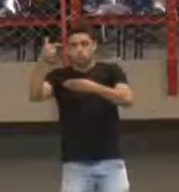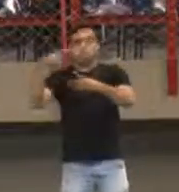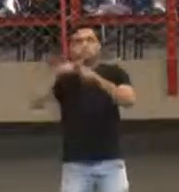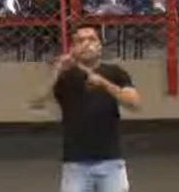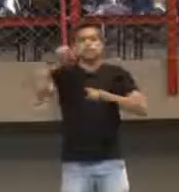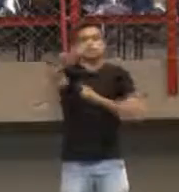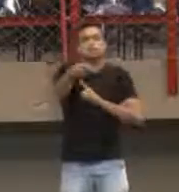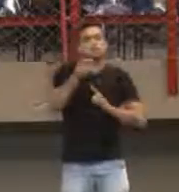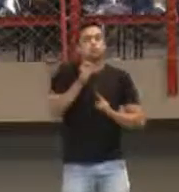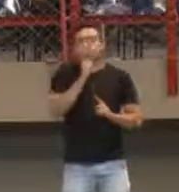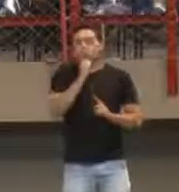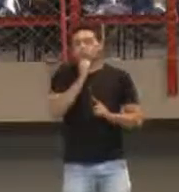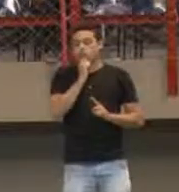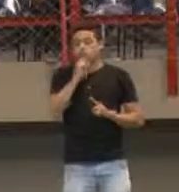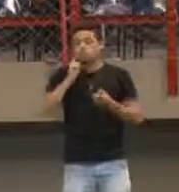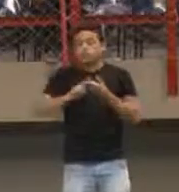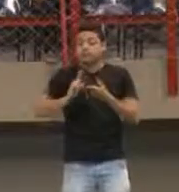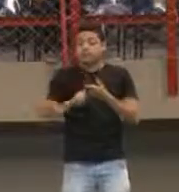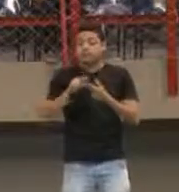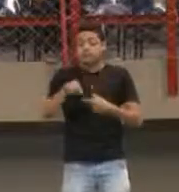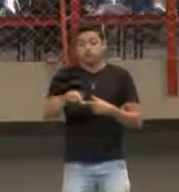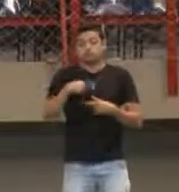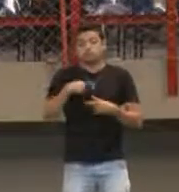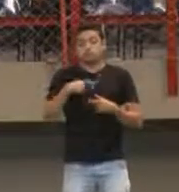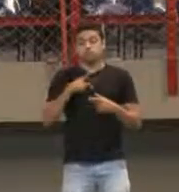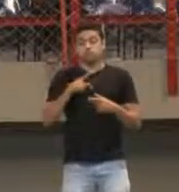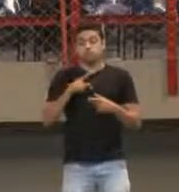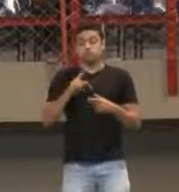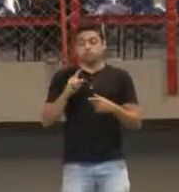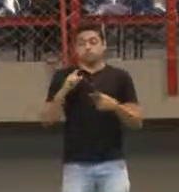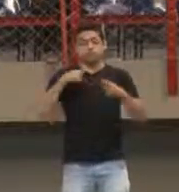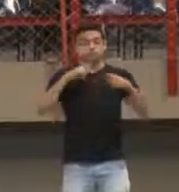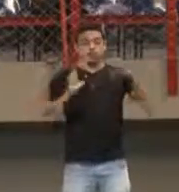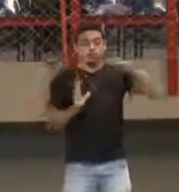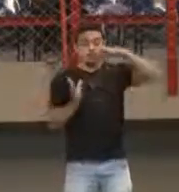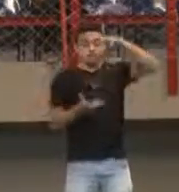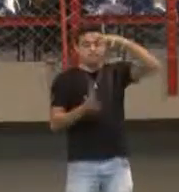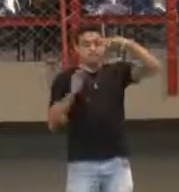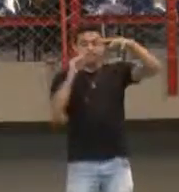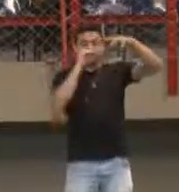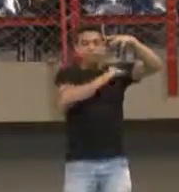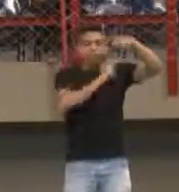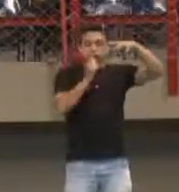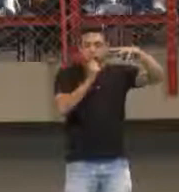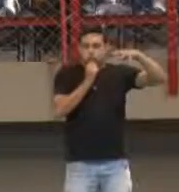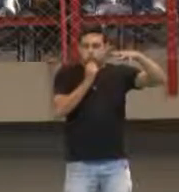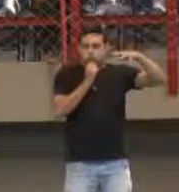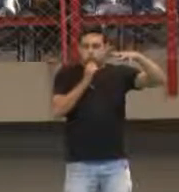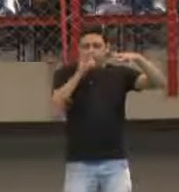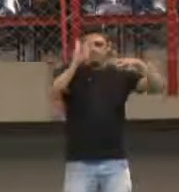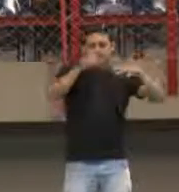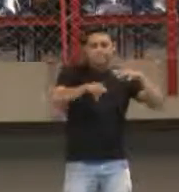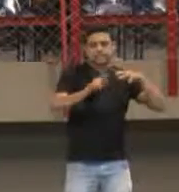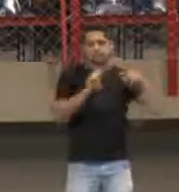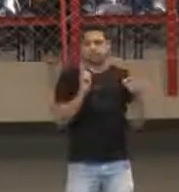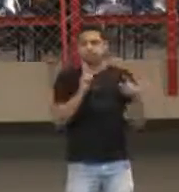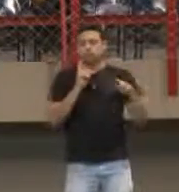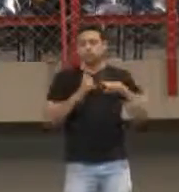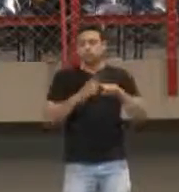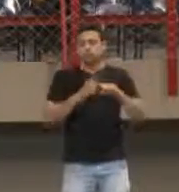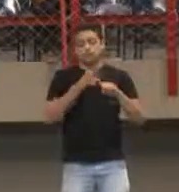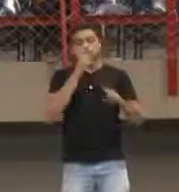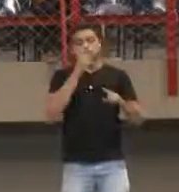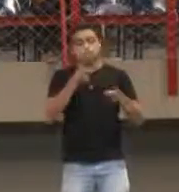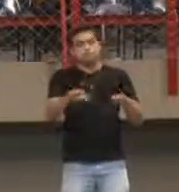ele não libera. Então ele não contribui para o aquecimento global? Se você considerar